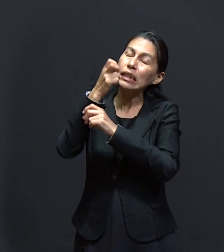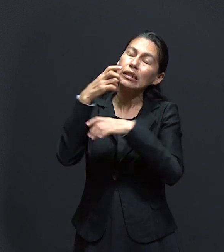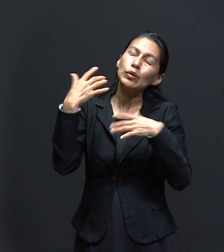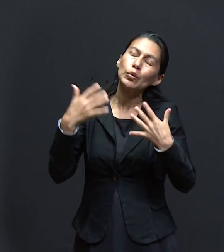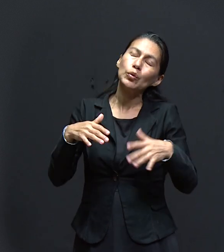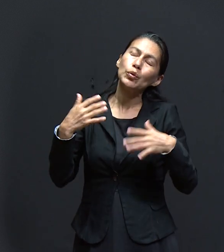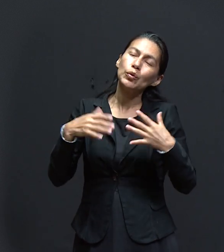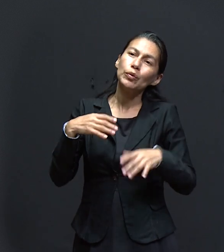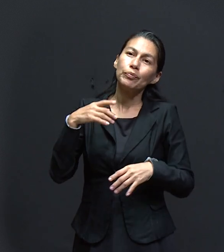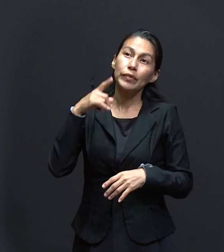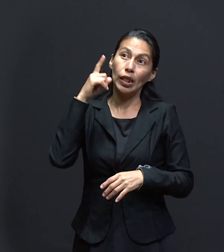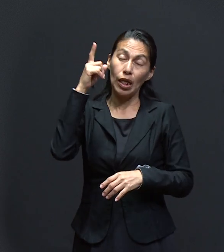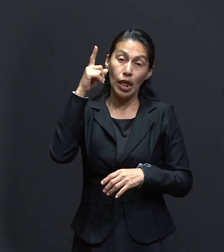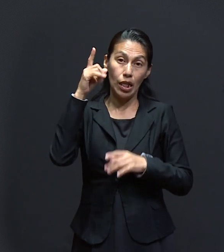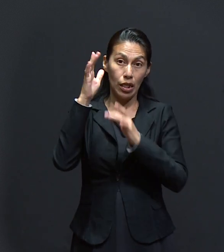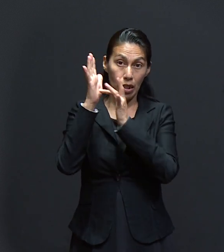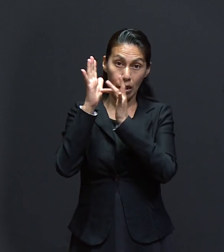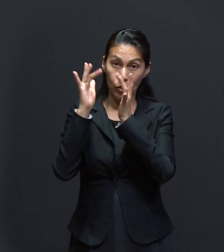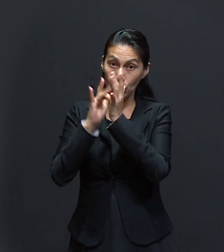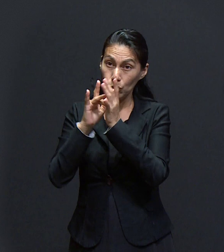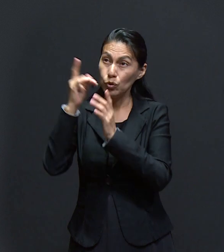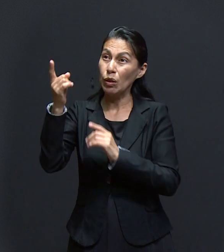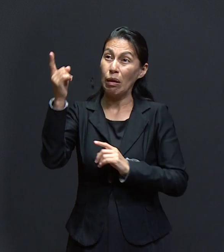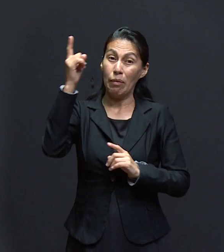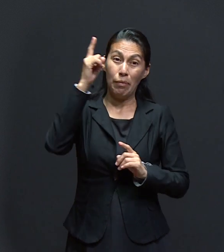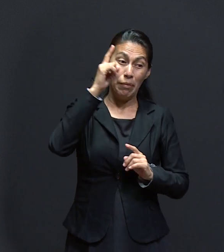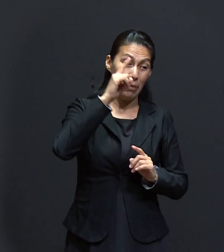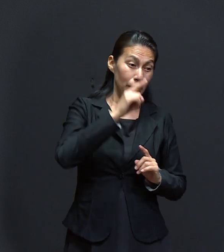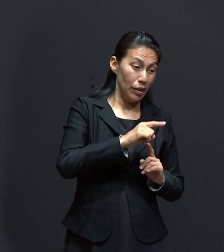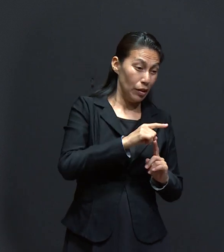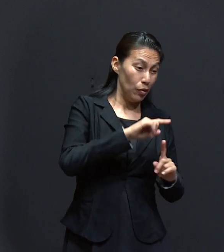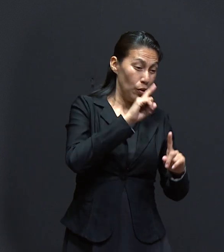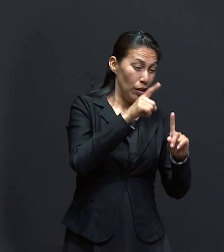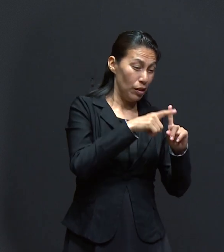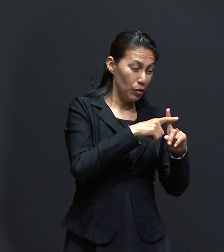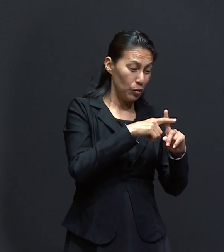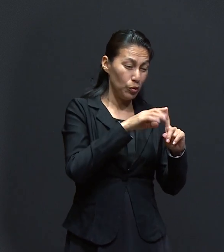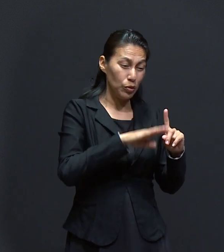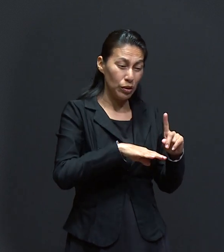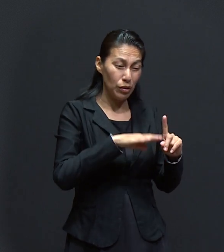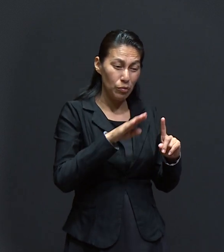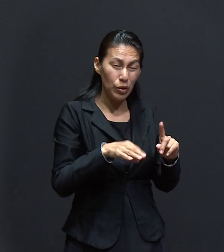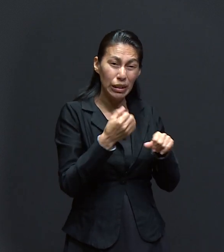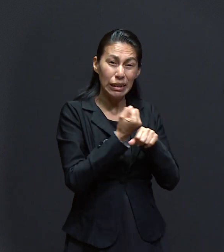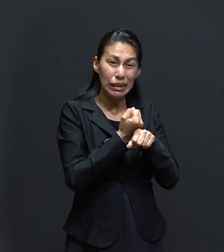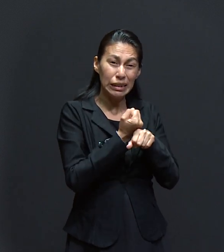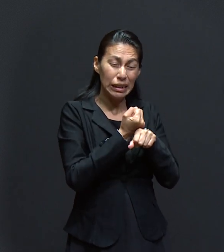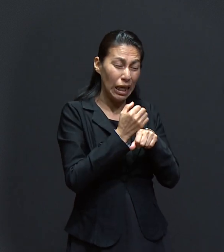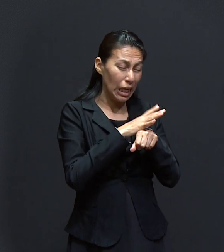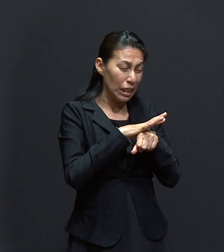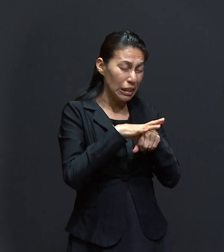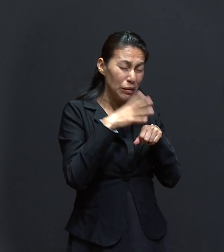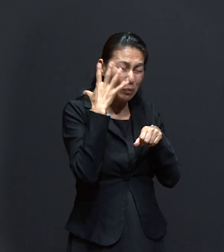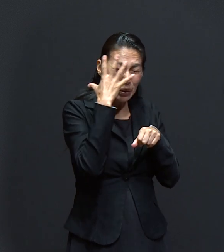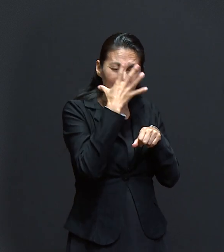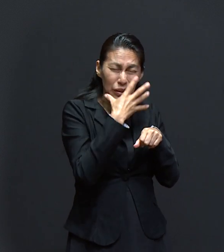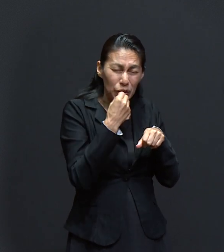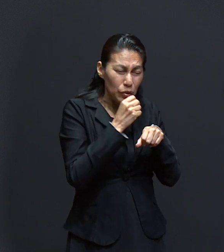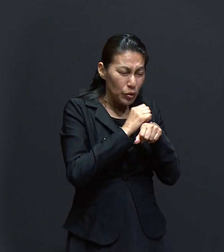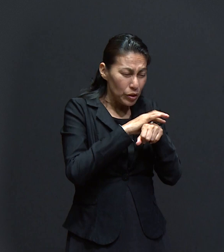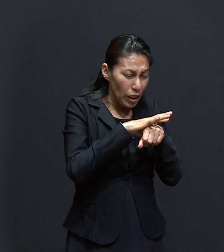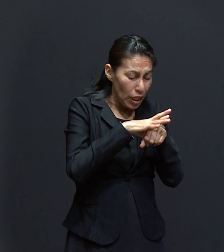gracia de dios fue comprado por la sangre preciosa del hijo de dios